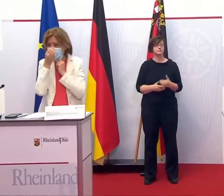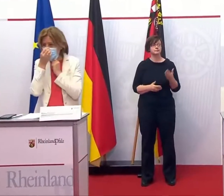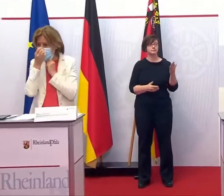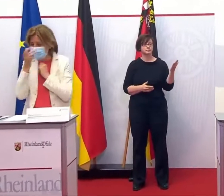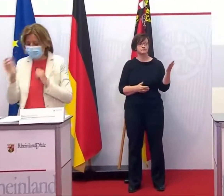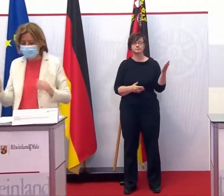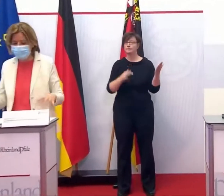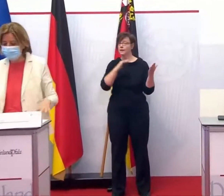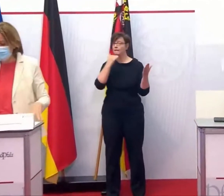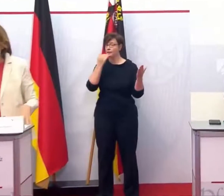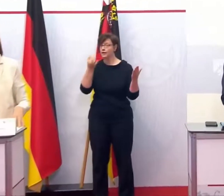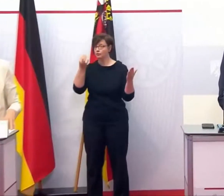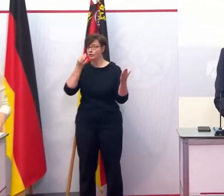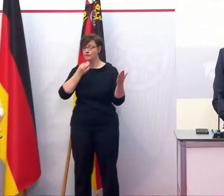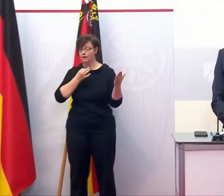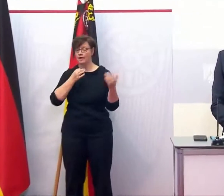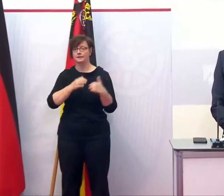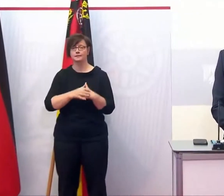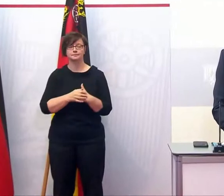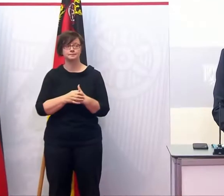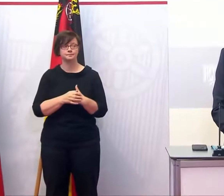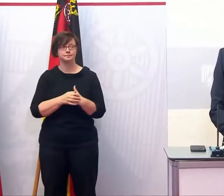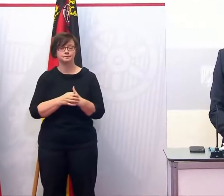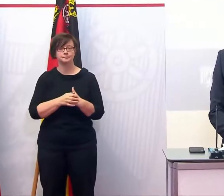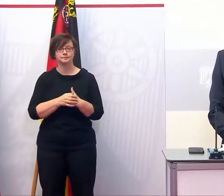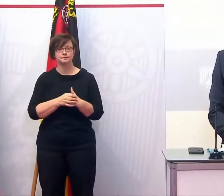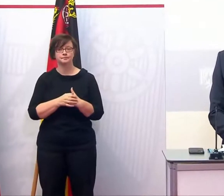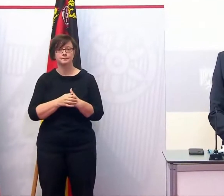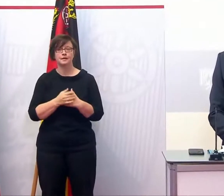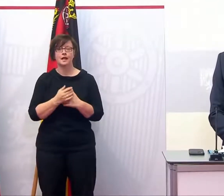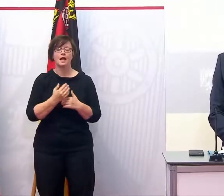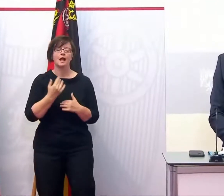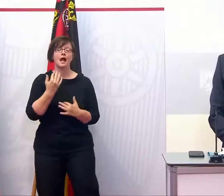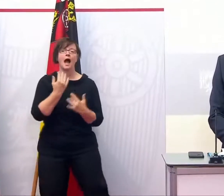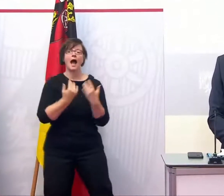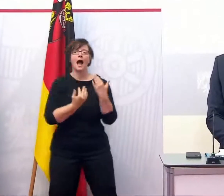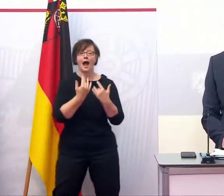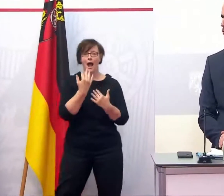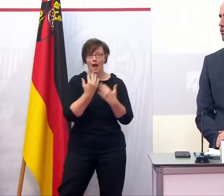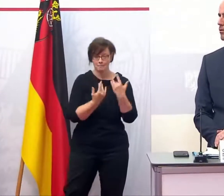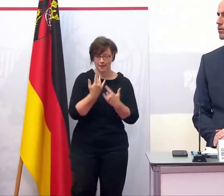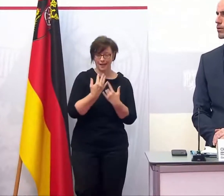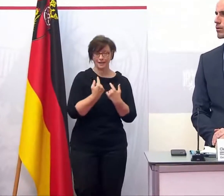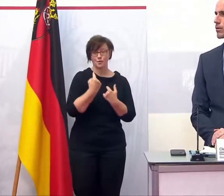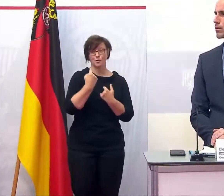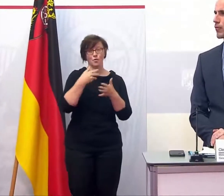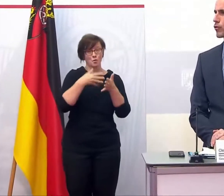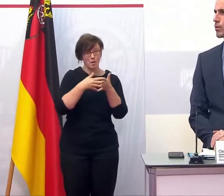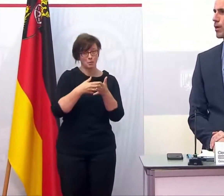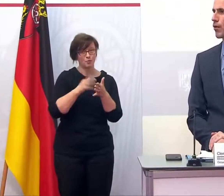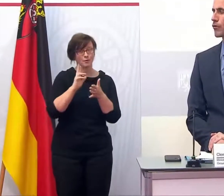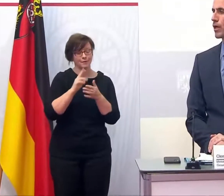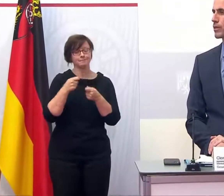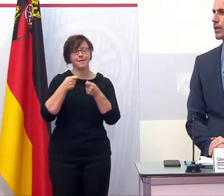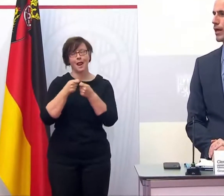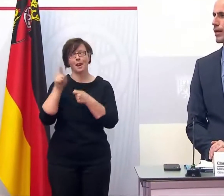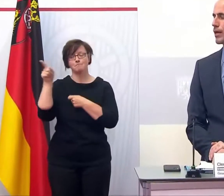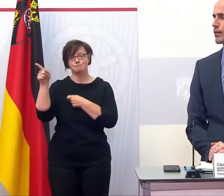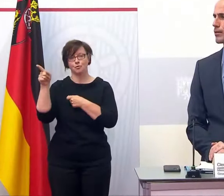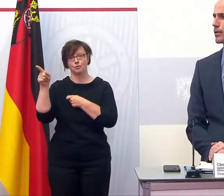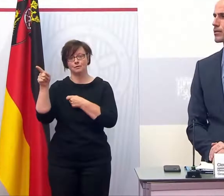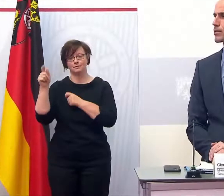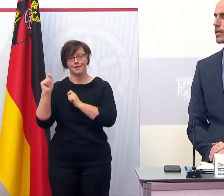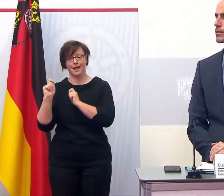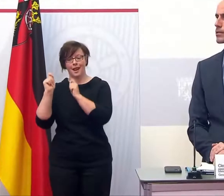Herr Bartsch, vielen Dank. Die Überprüfung der Abrechnungen obliegt dem Bund und der von ihm beauftragten